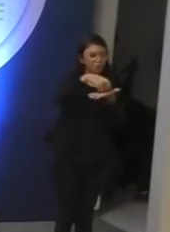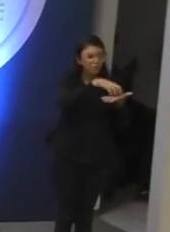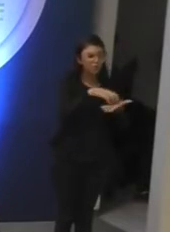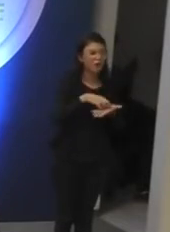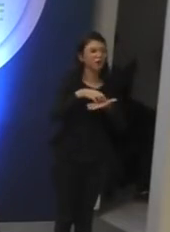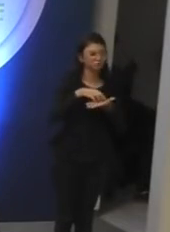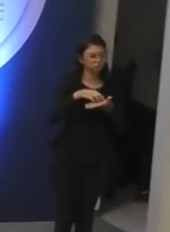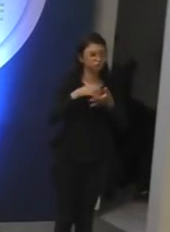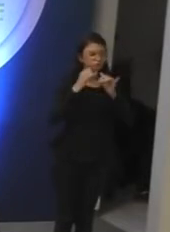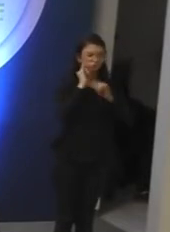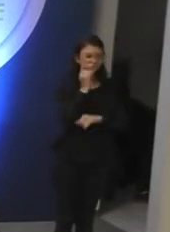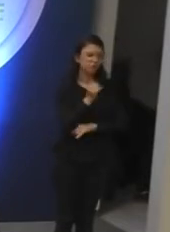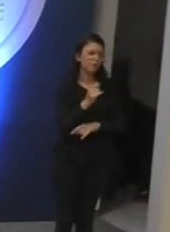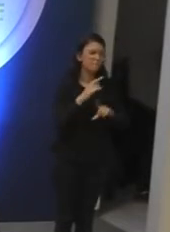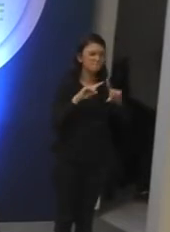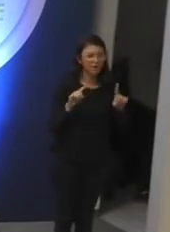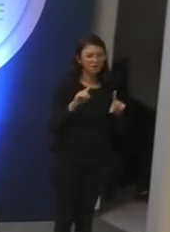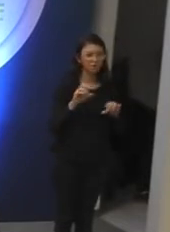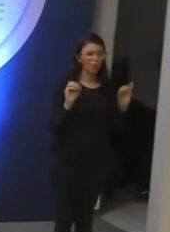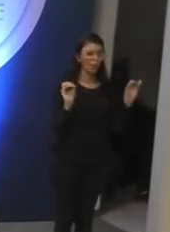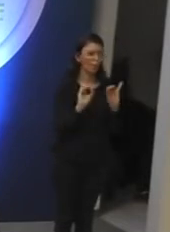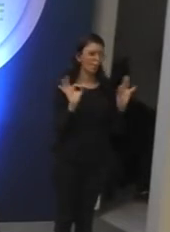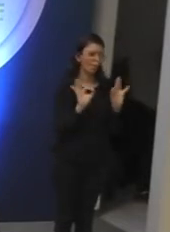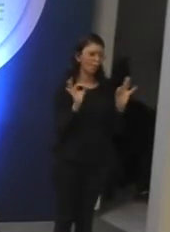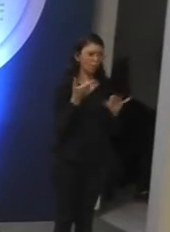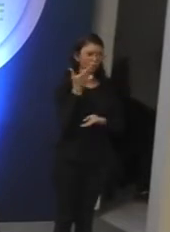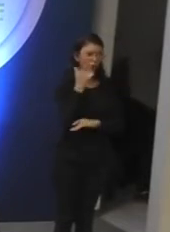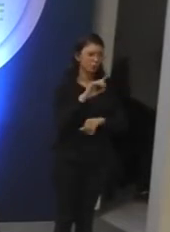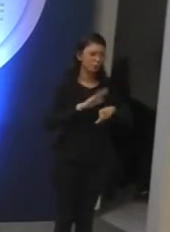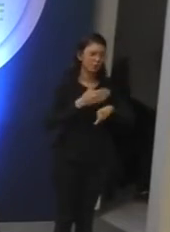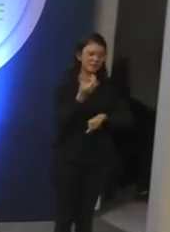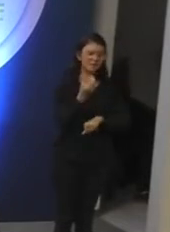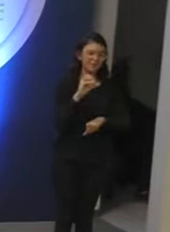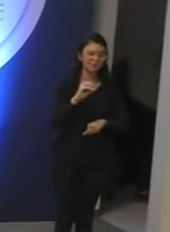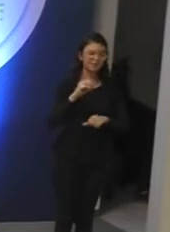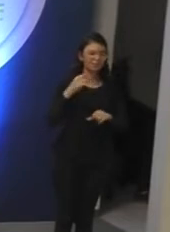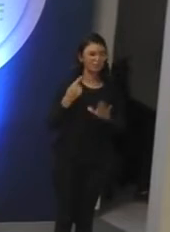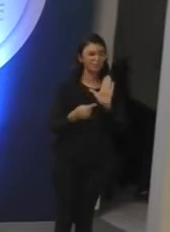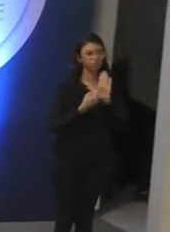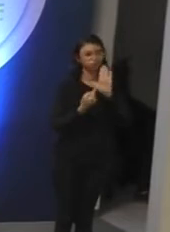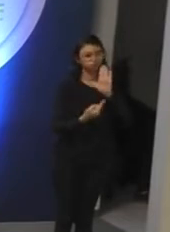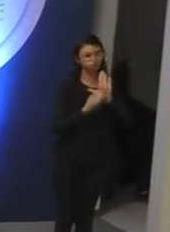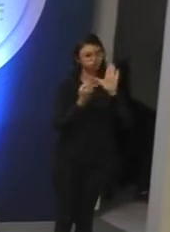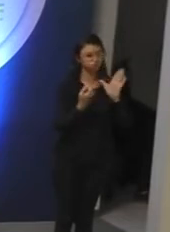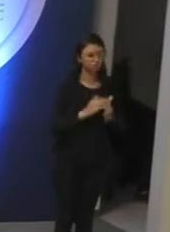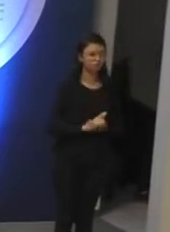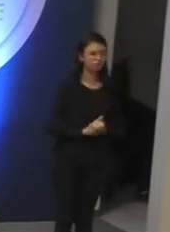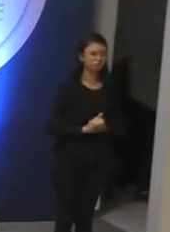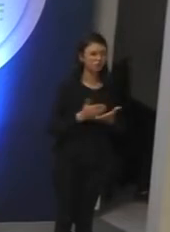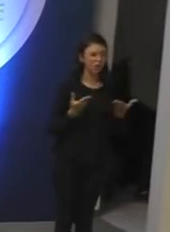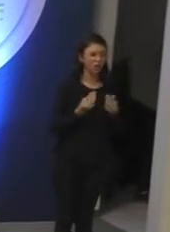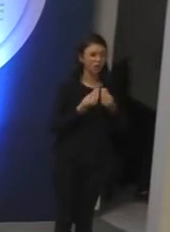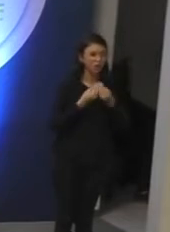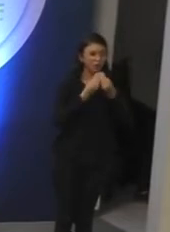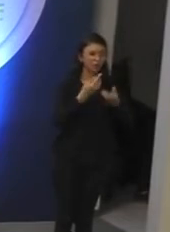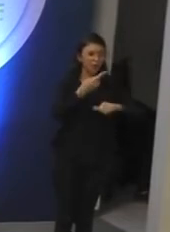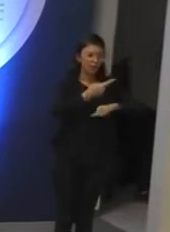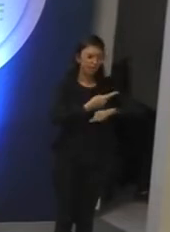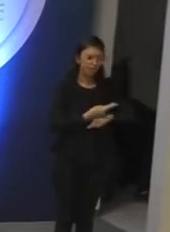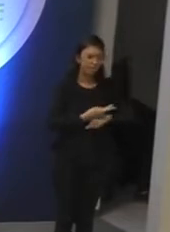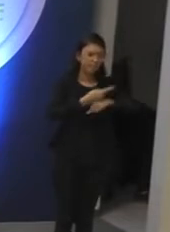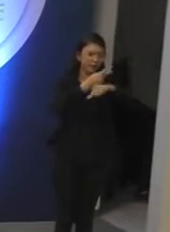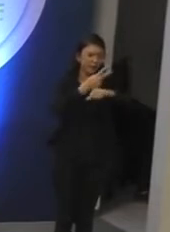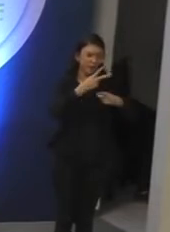nenhuma das distribuidoras dessa categoria ficou com score acima de 60 pontos. Vamos então realizar a entrega do prêmio para